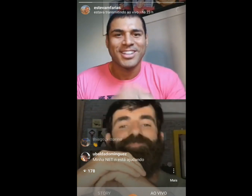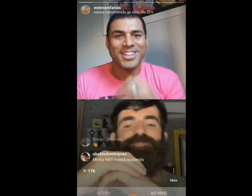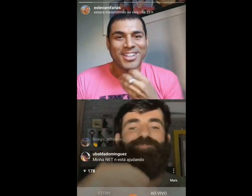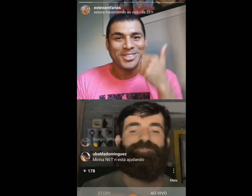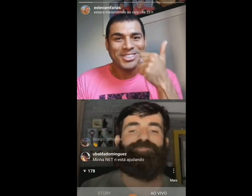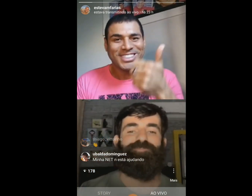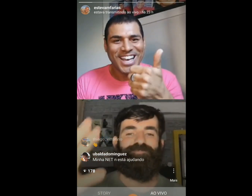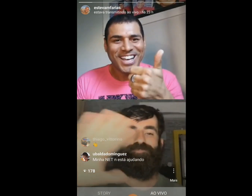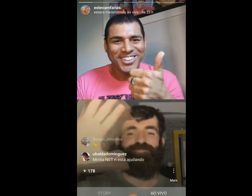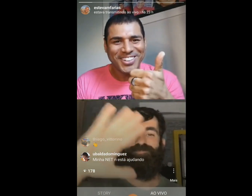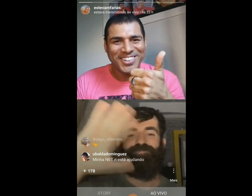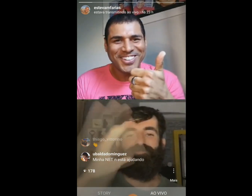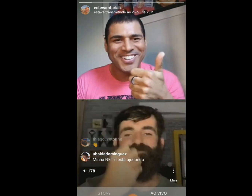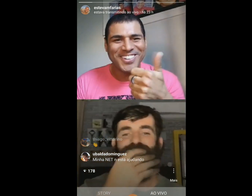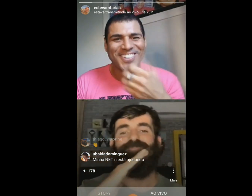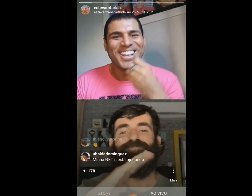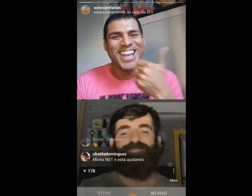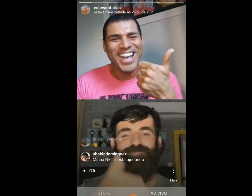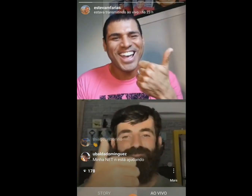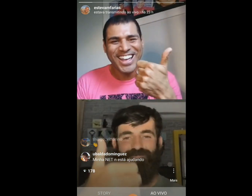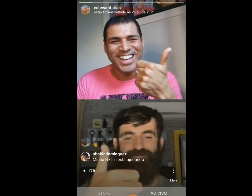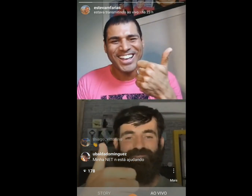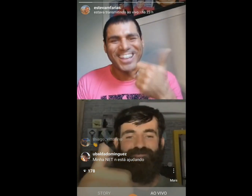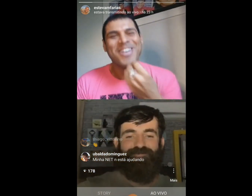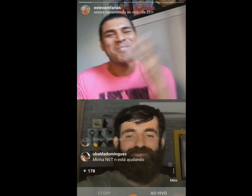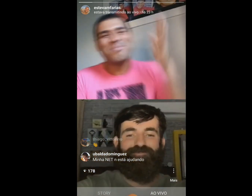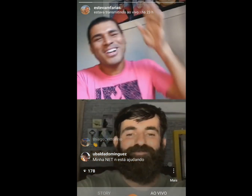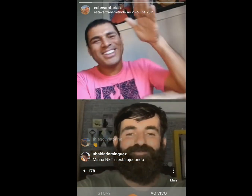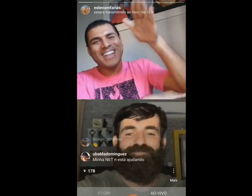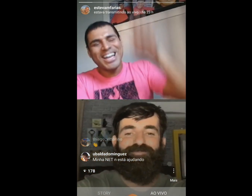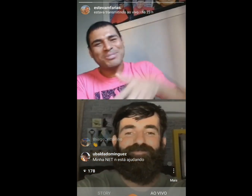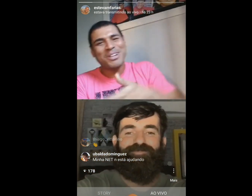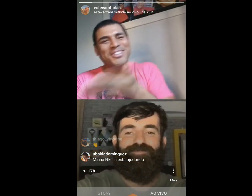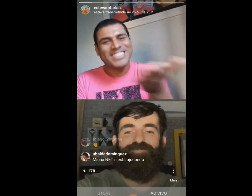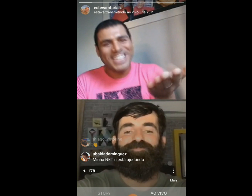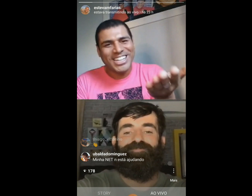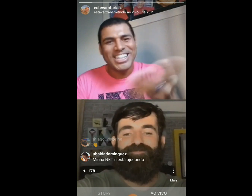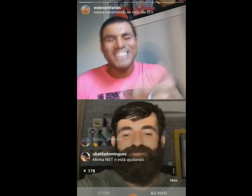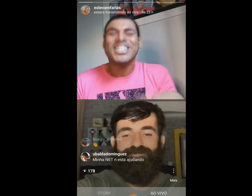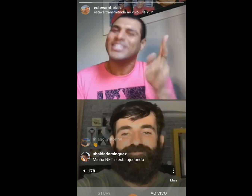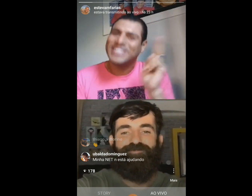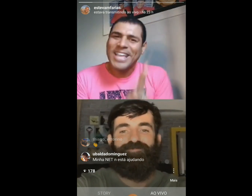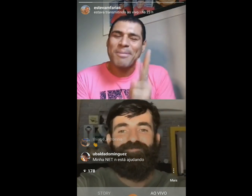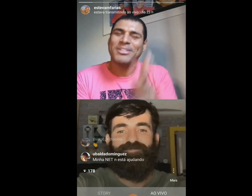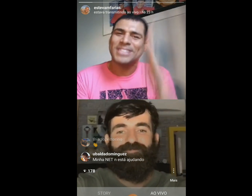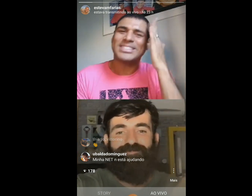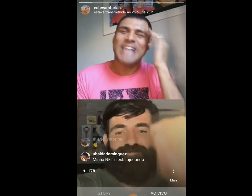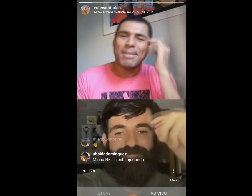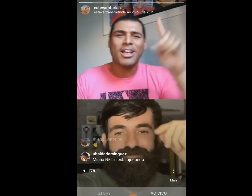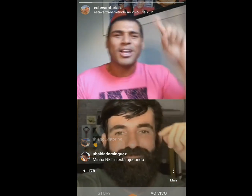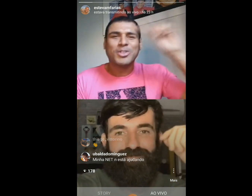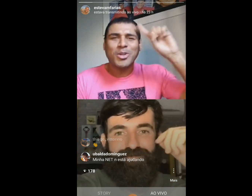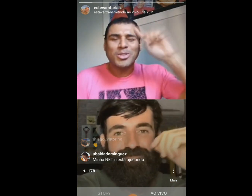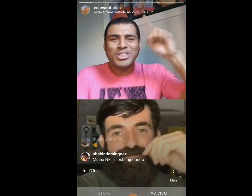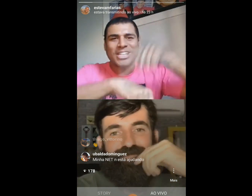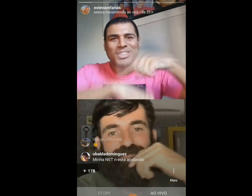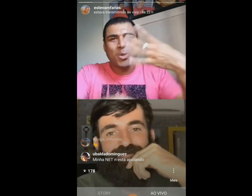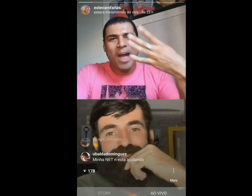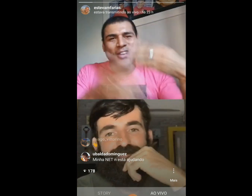tudo certo? Oi, boa tarde, tudo bem? Ok, gente, não, sério, você sabe, né? Todo dia de 4 até